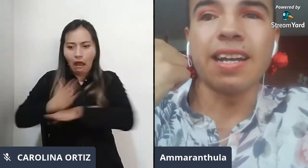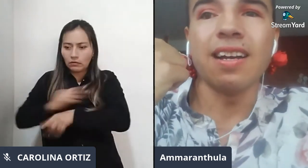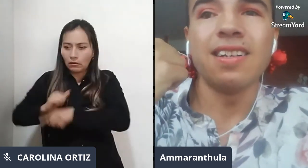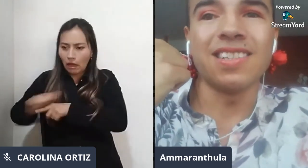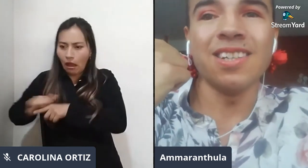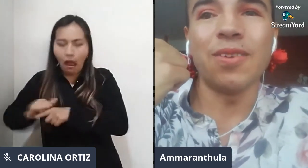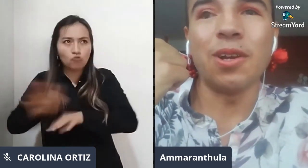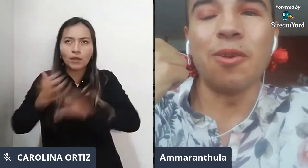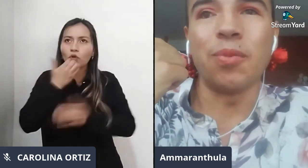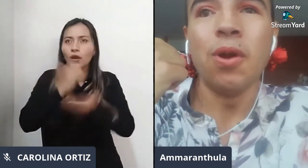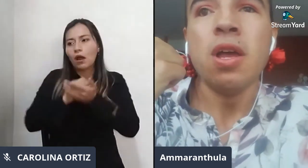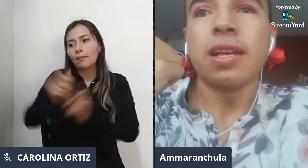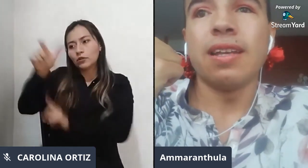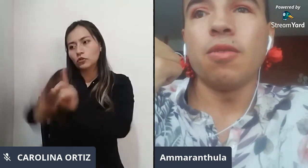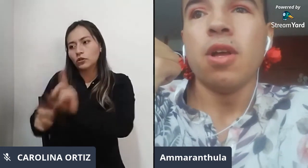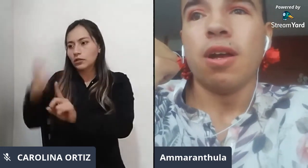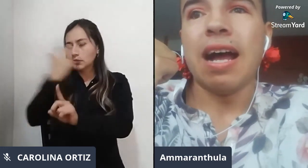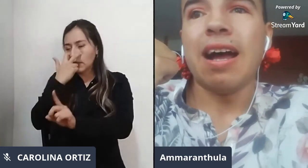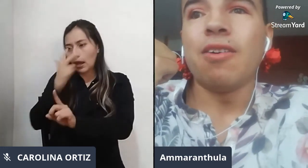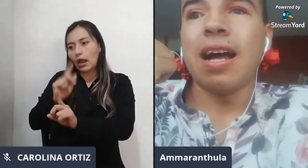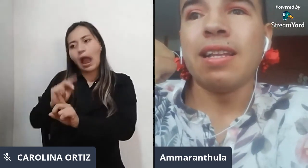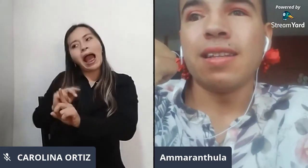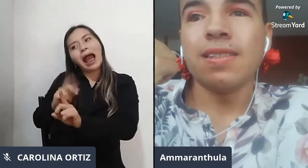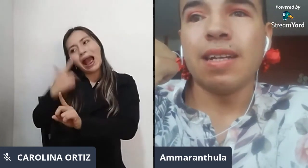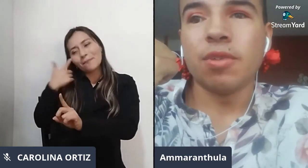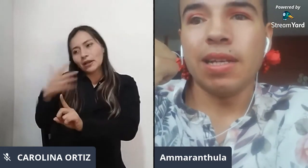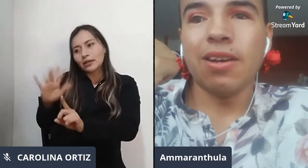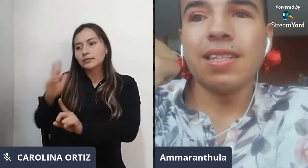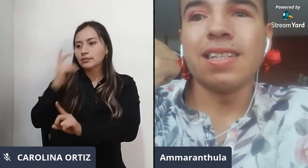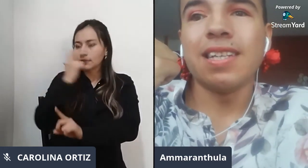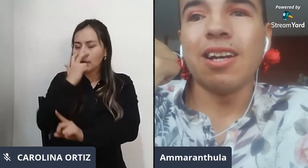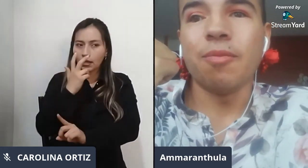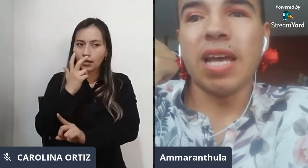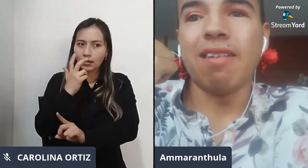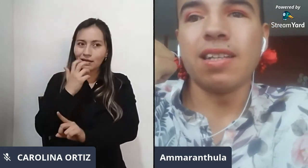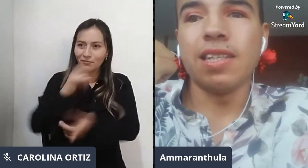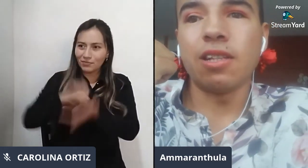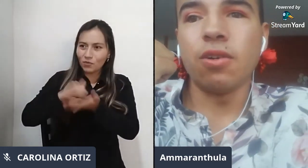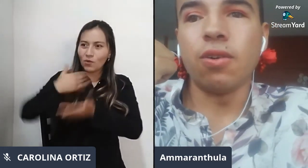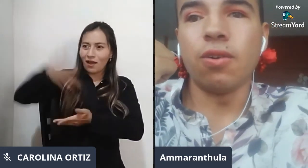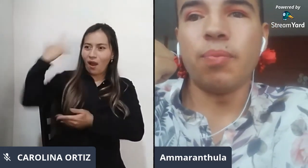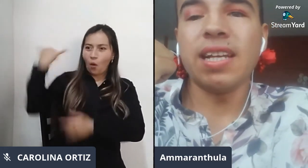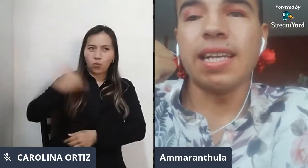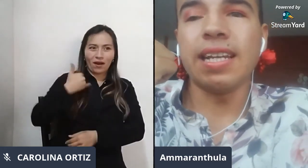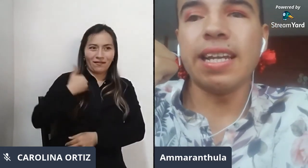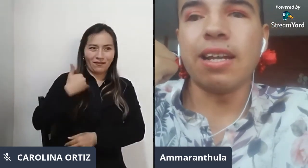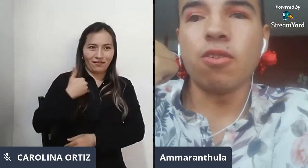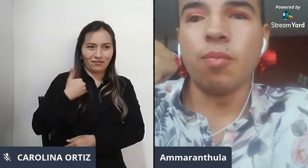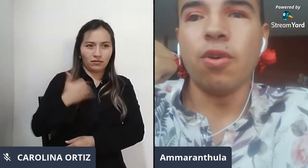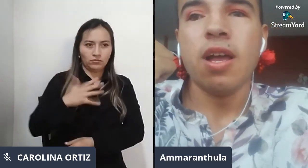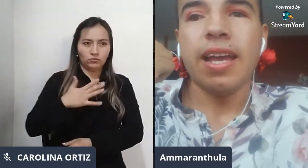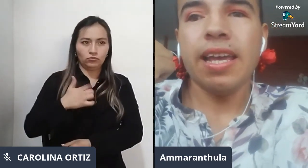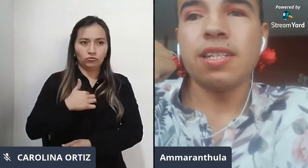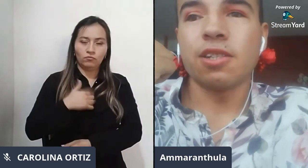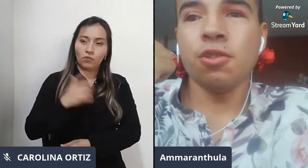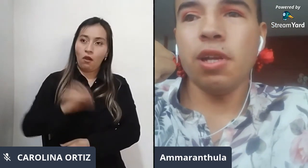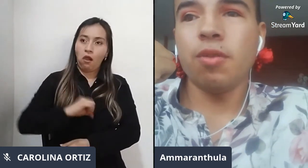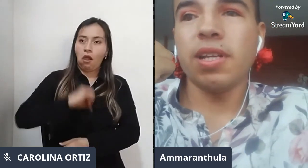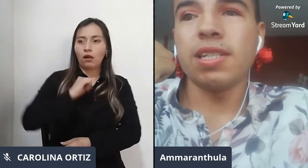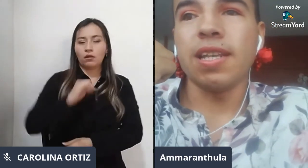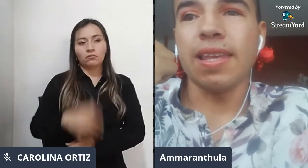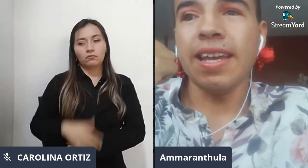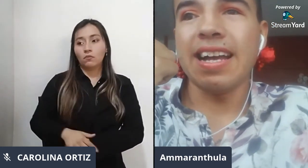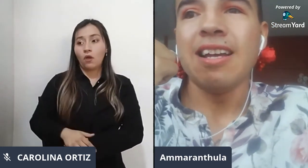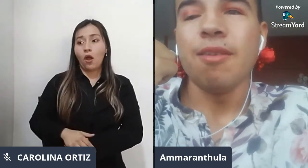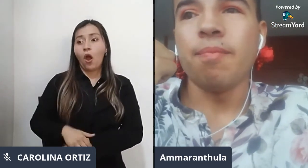parezca ciega, ¿sí? Por ejemplo, que antes, digamos, en la adolescencia me daba cierto placer en el ego, como, es que usted